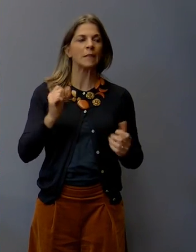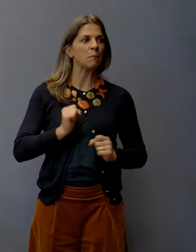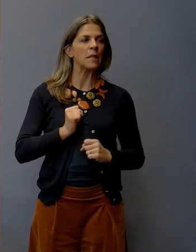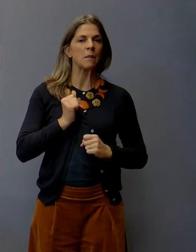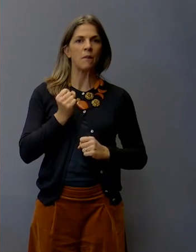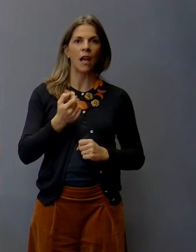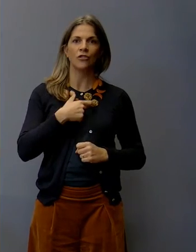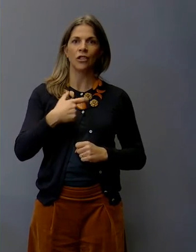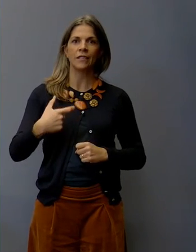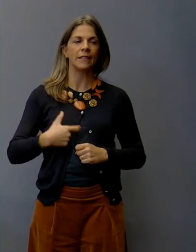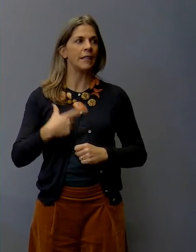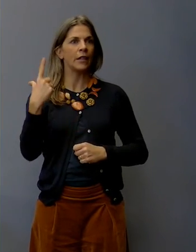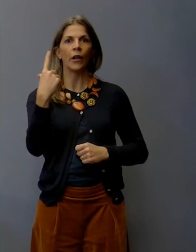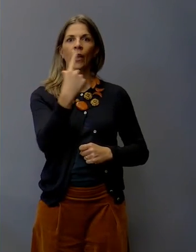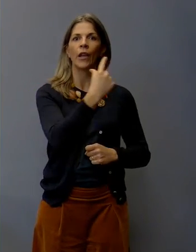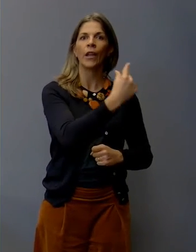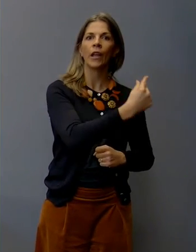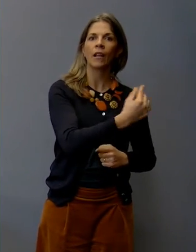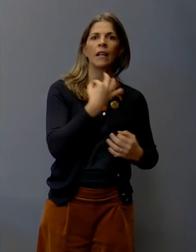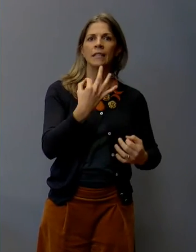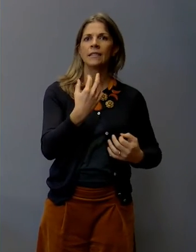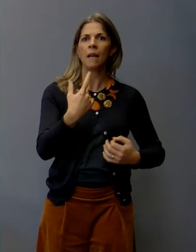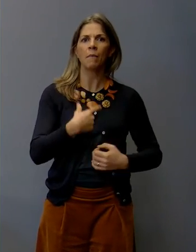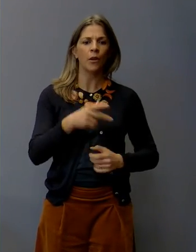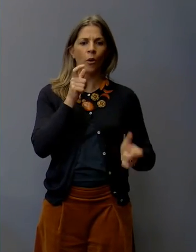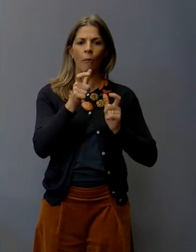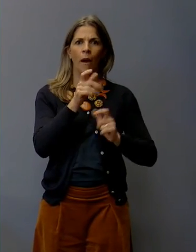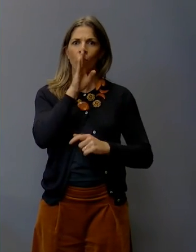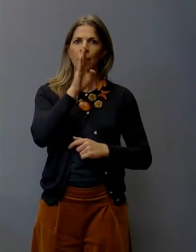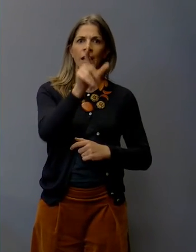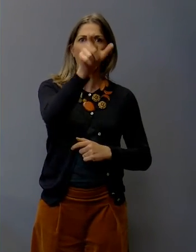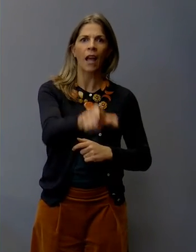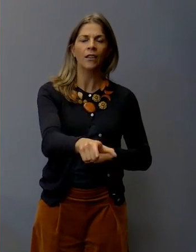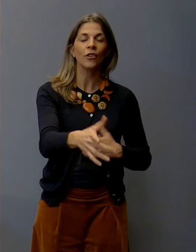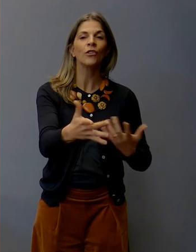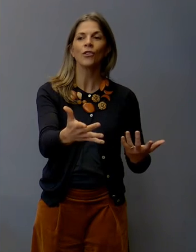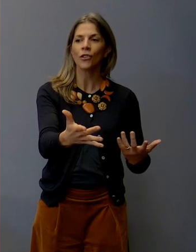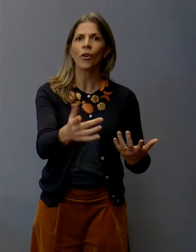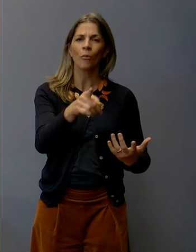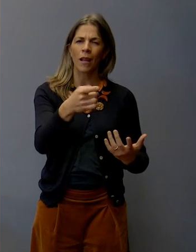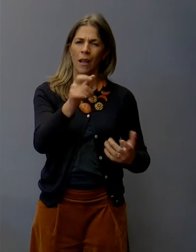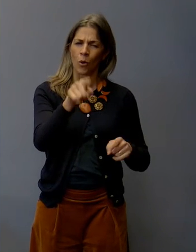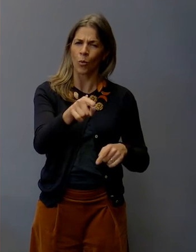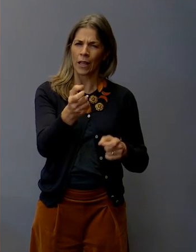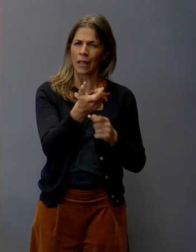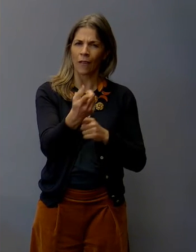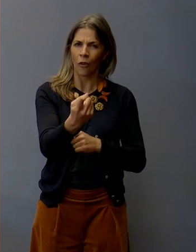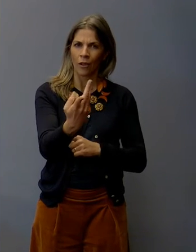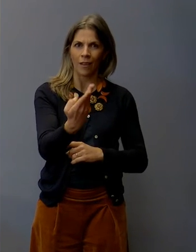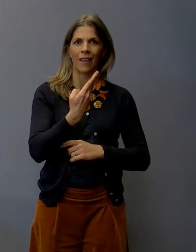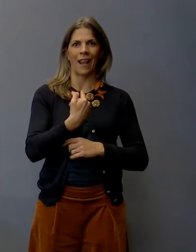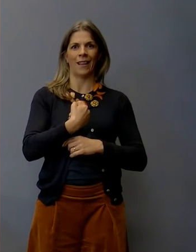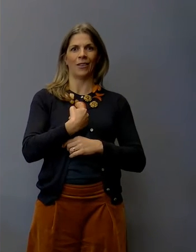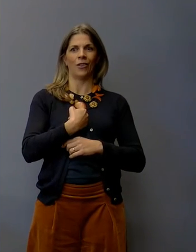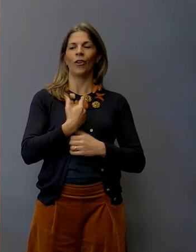perché molto spesso io parlo a lui visto che ogni tanto lui parla a me piace poi rivolgermi a lui però mi rivolgo alla giunta